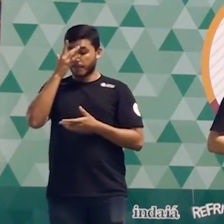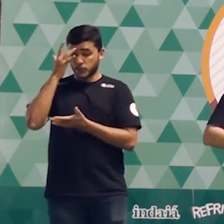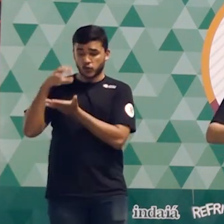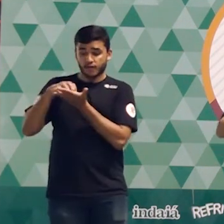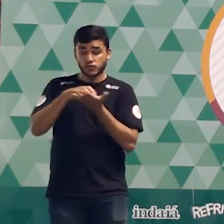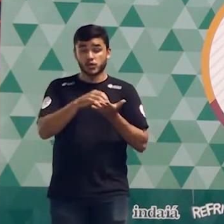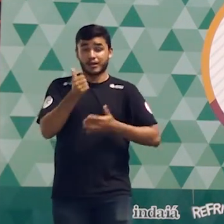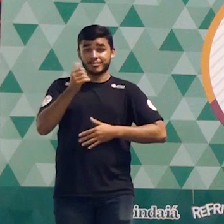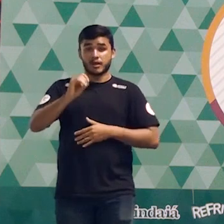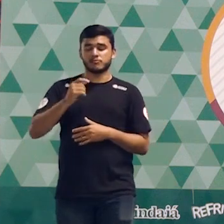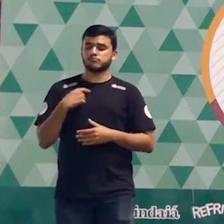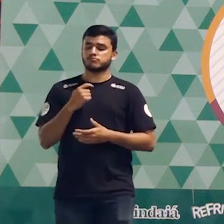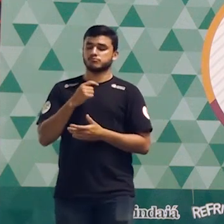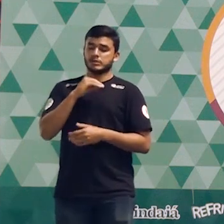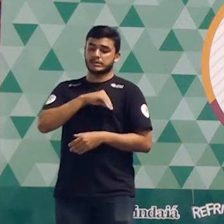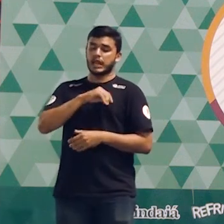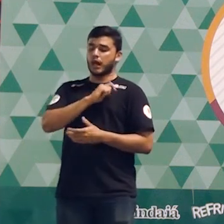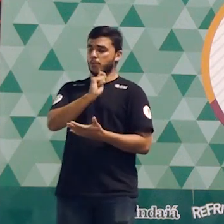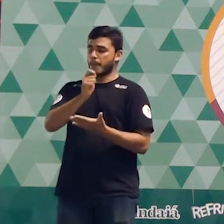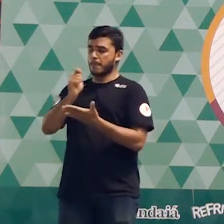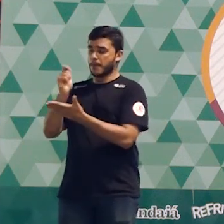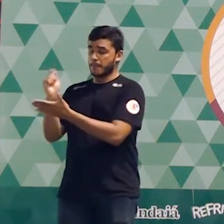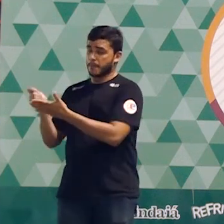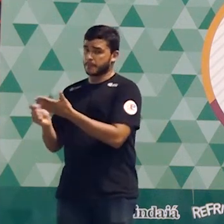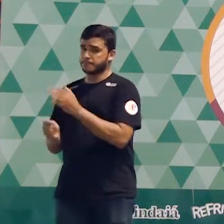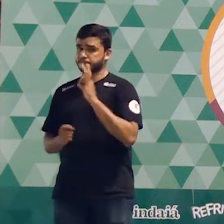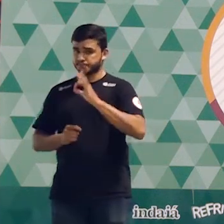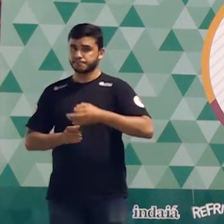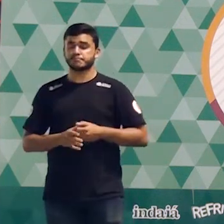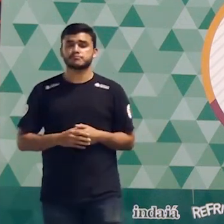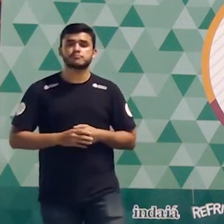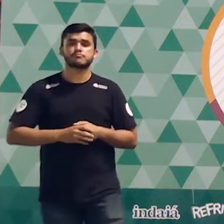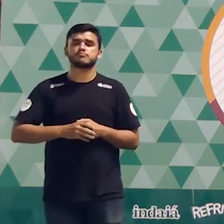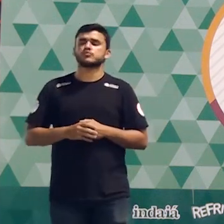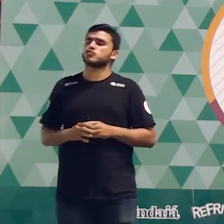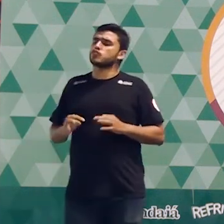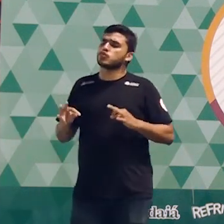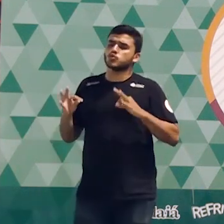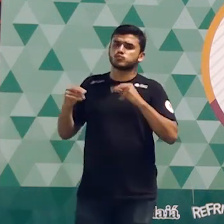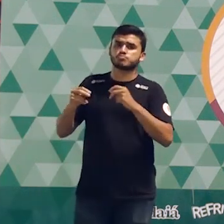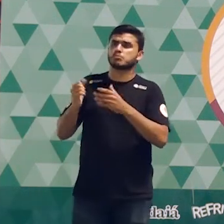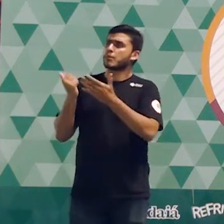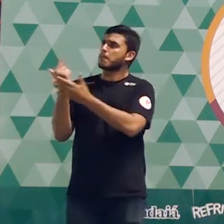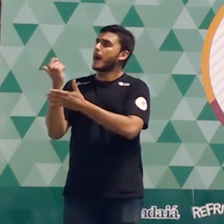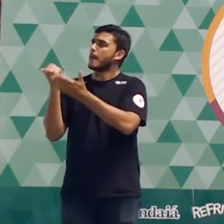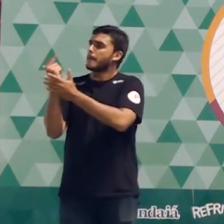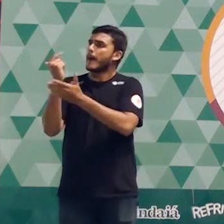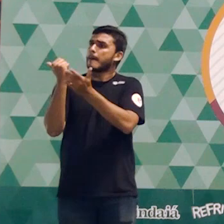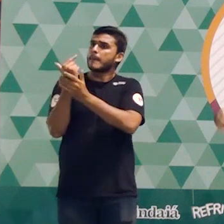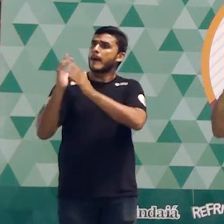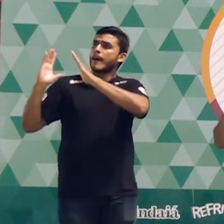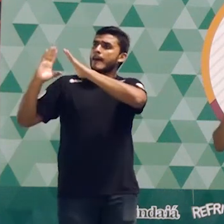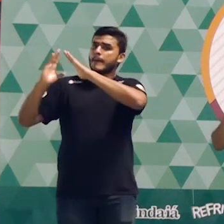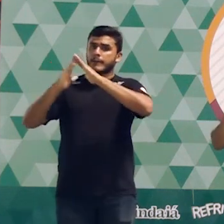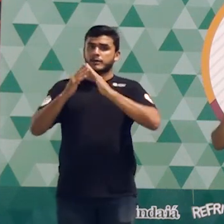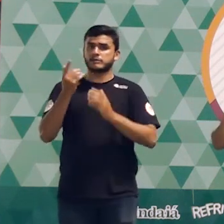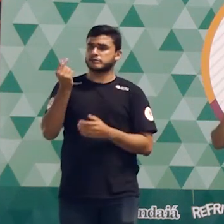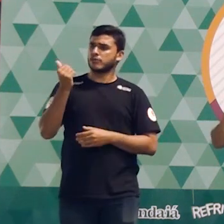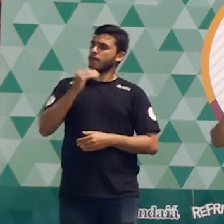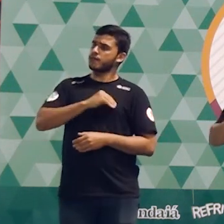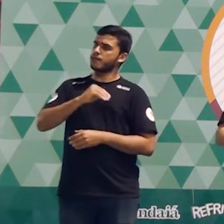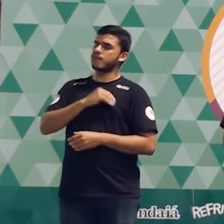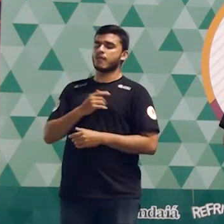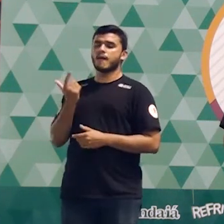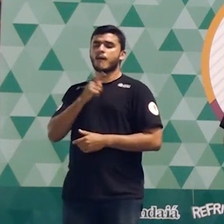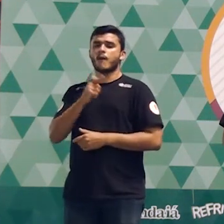para mim. Aí eu pagava um salário a cada um. Nessa época, meu amigo, a galera estava comprando imóvel direto. Então eu ganhava muita